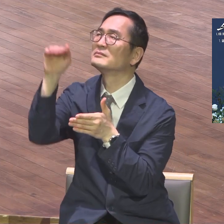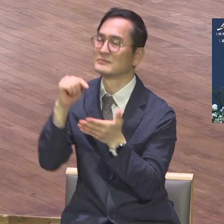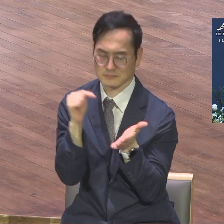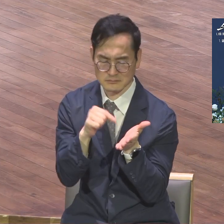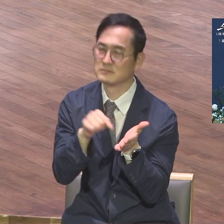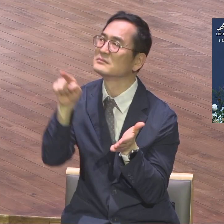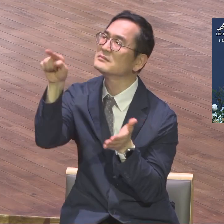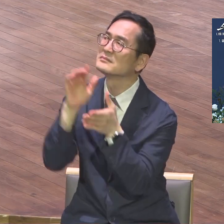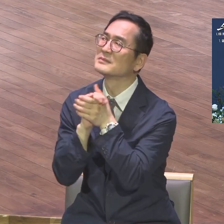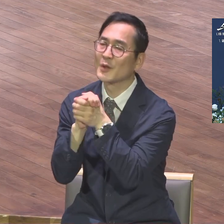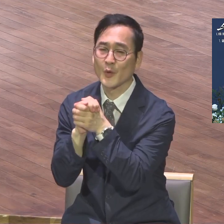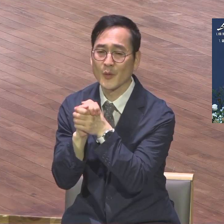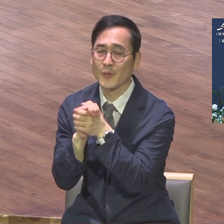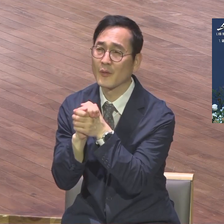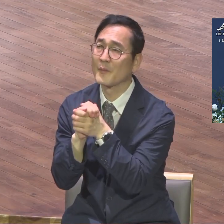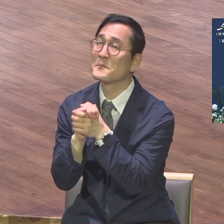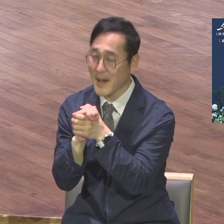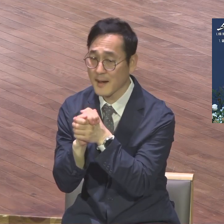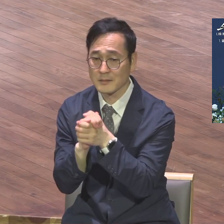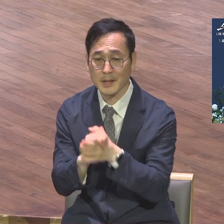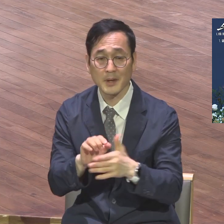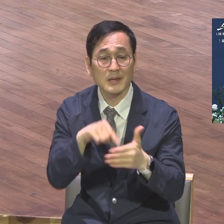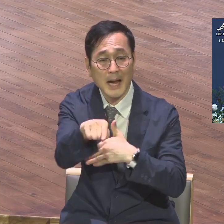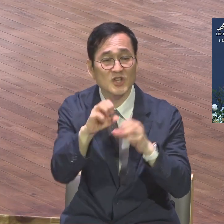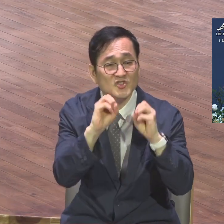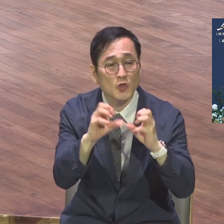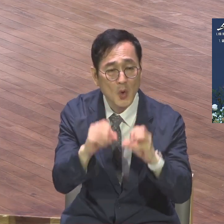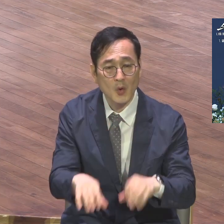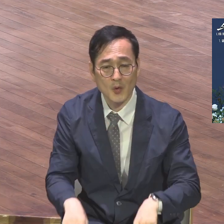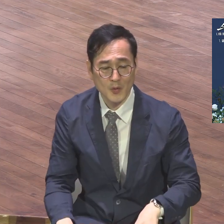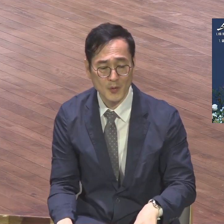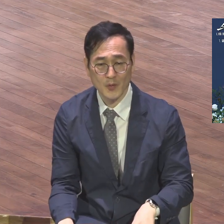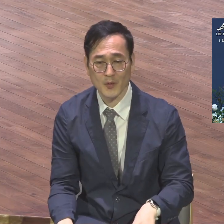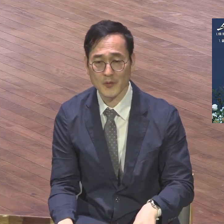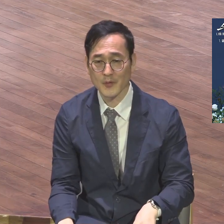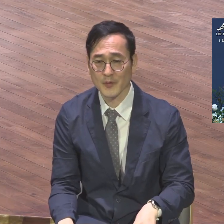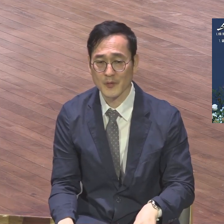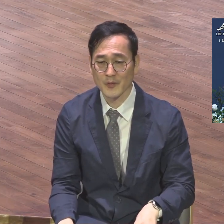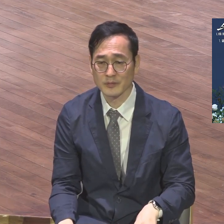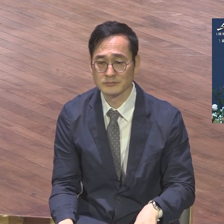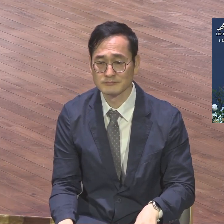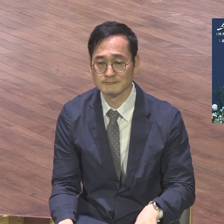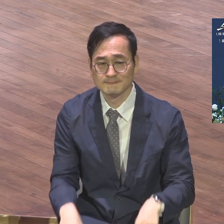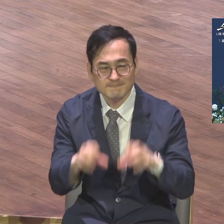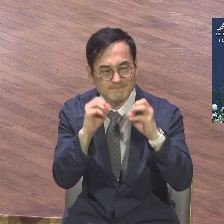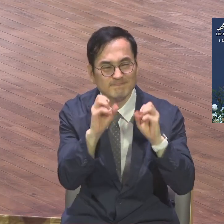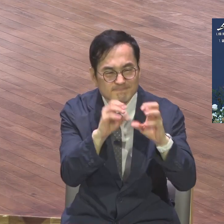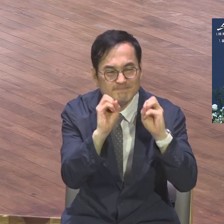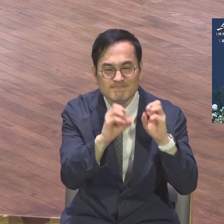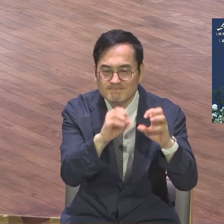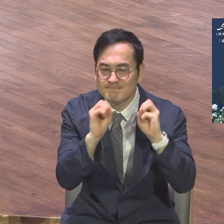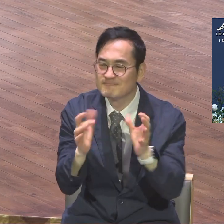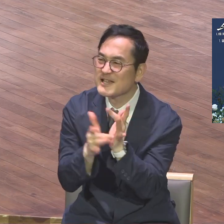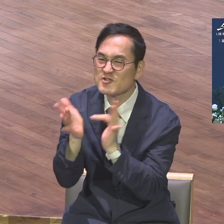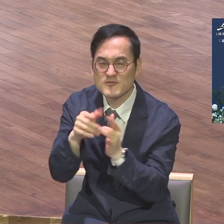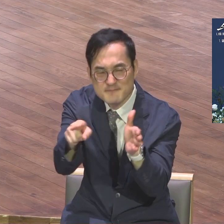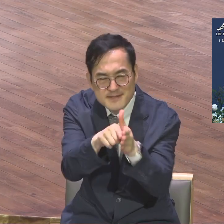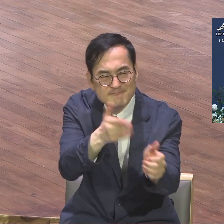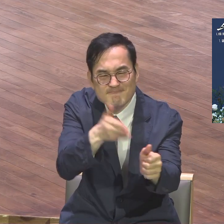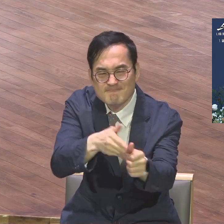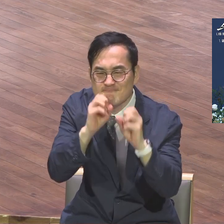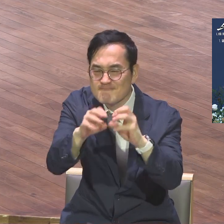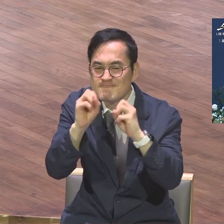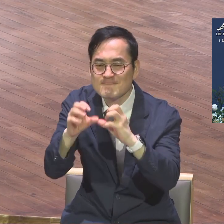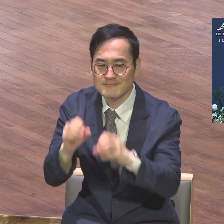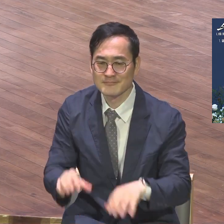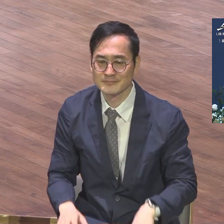기도, 그리고 나가서 전도 막 보라 막 미친 듯이 그냥 신나게 즐겁게 행복하게 얼마나 하나님